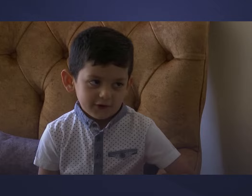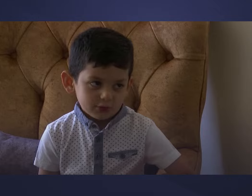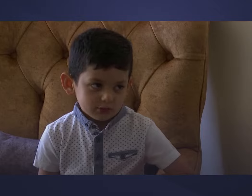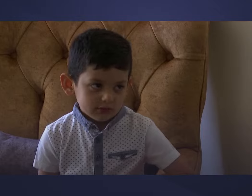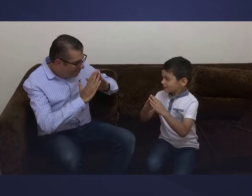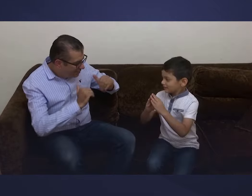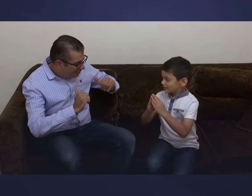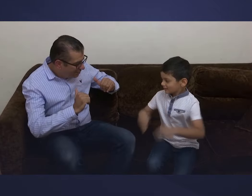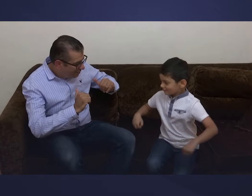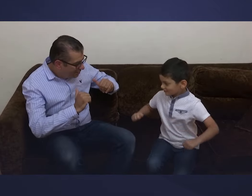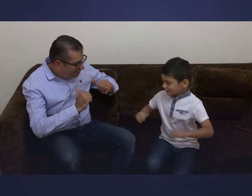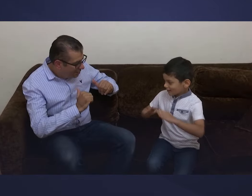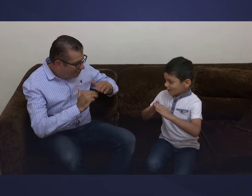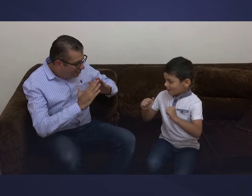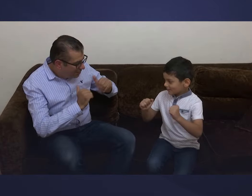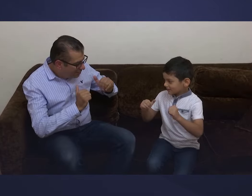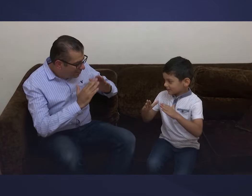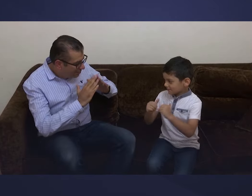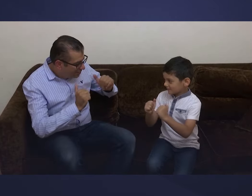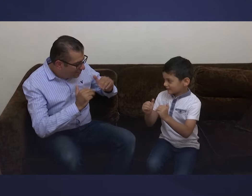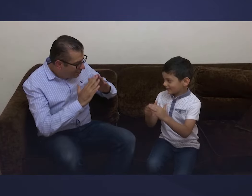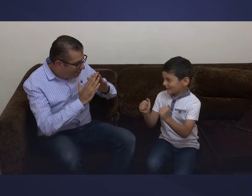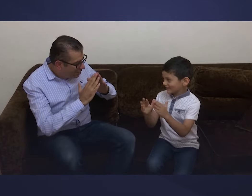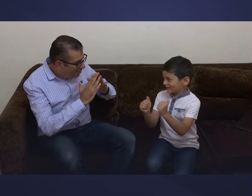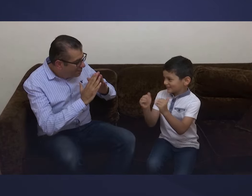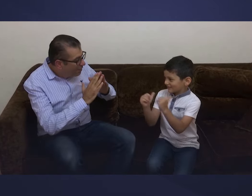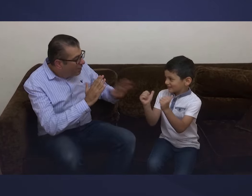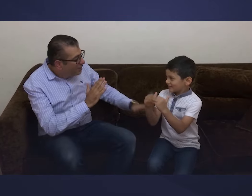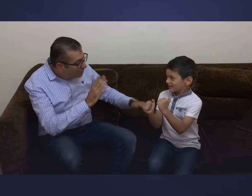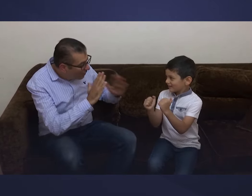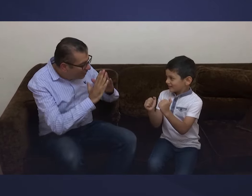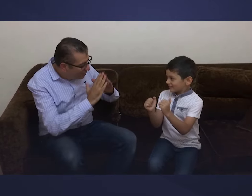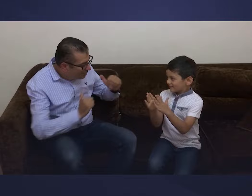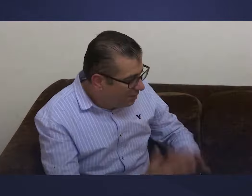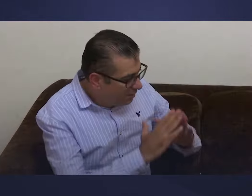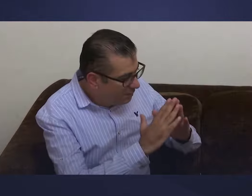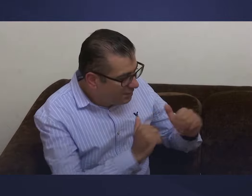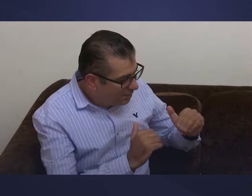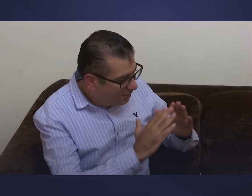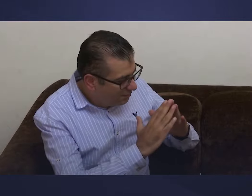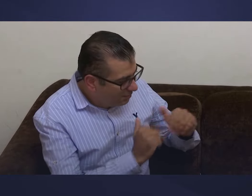ويستفيدوا. مصر مصر مصر مصر مرة واحدة مصر